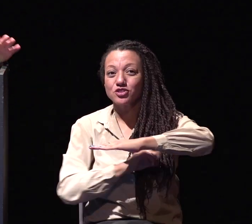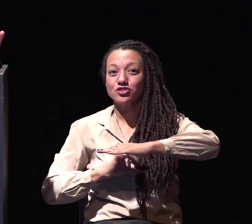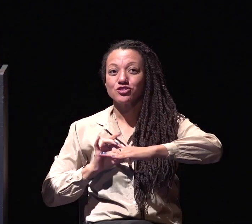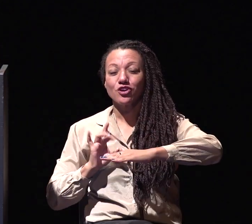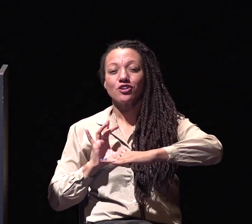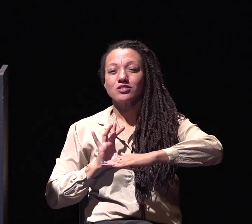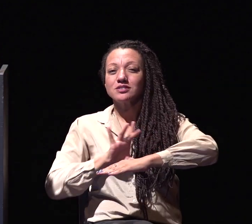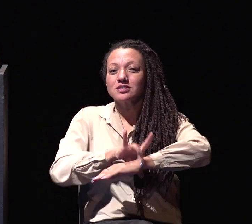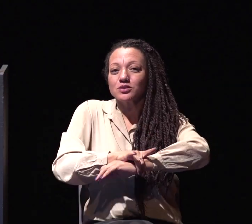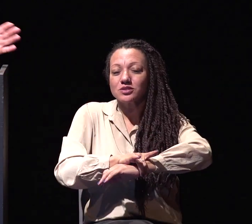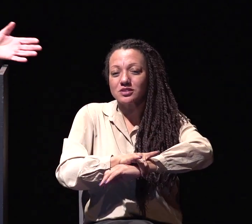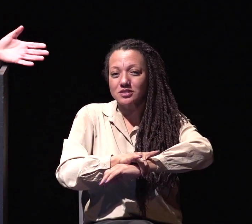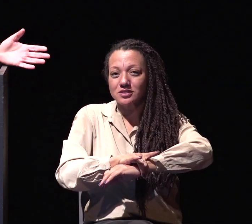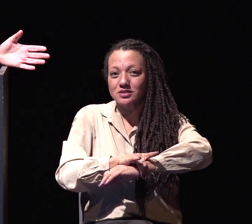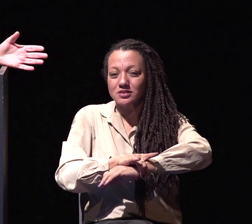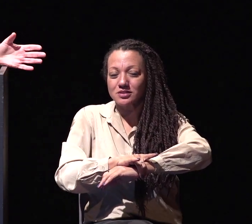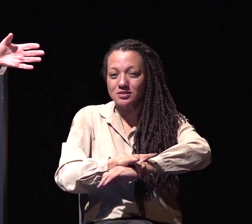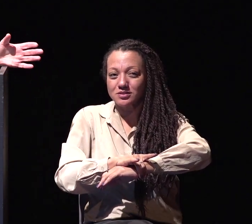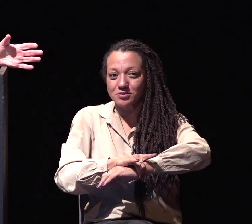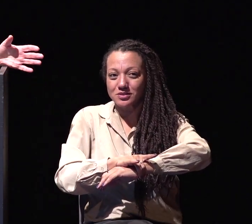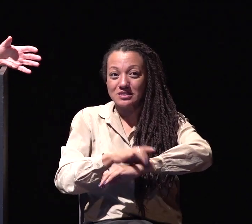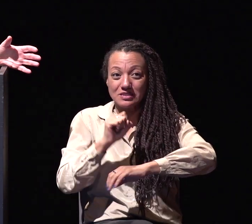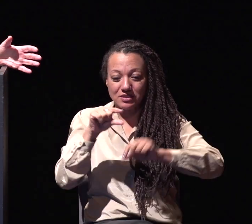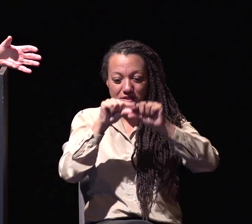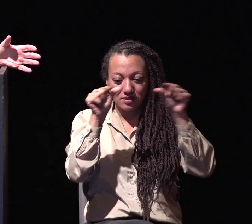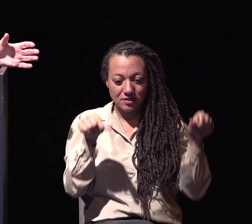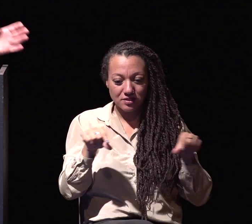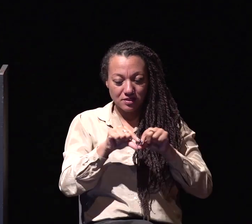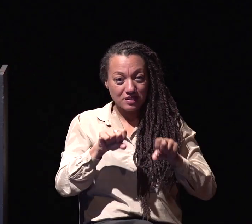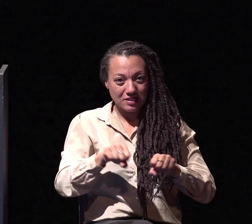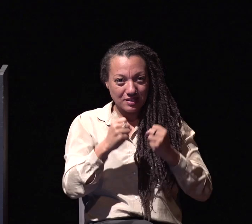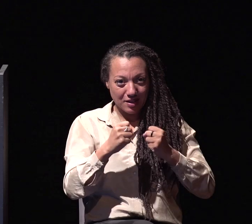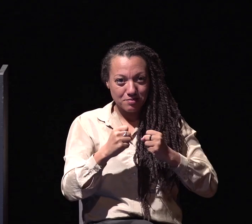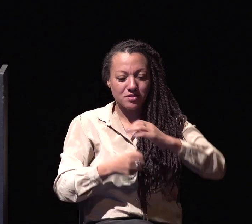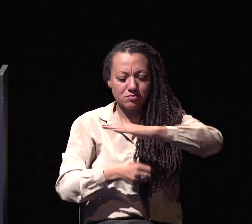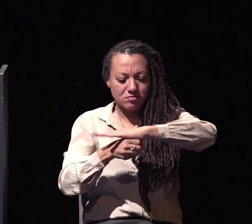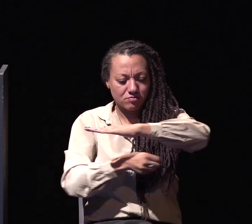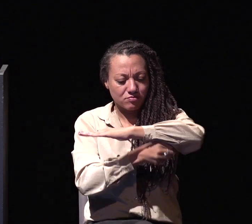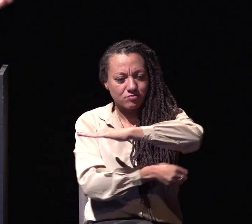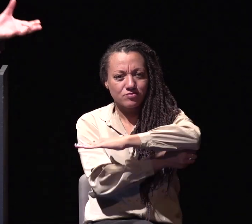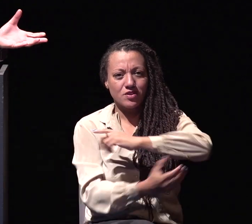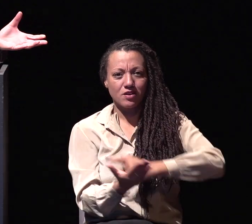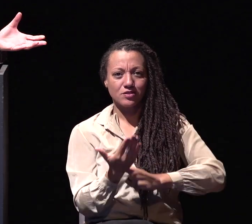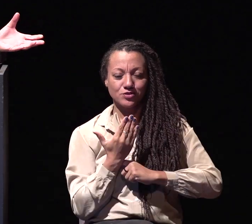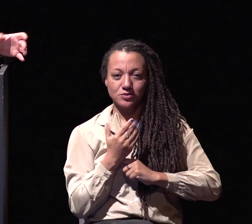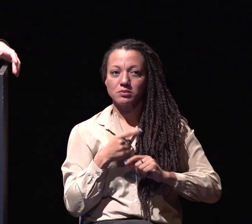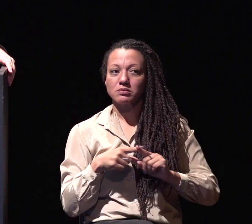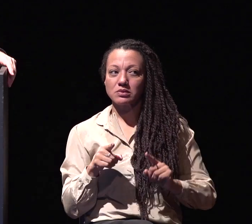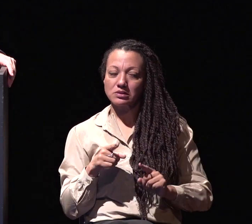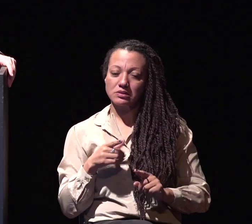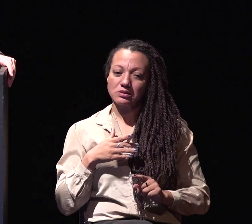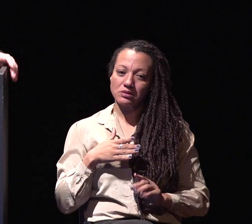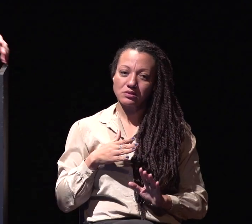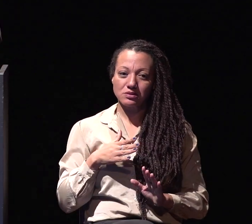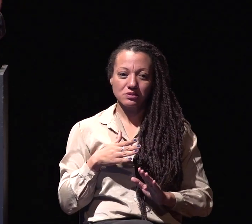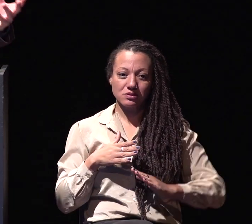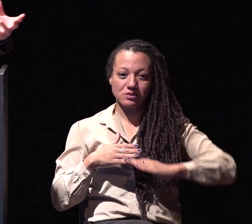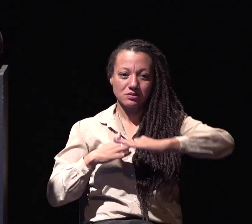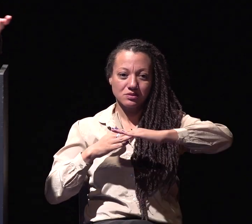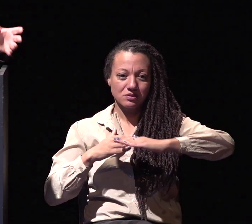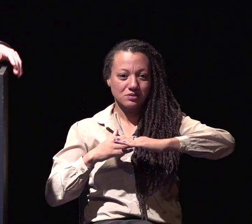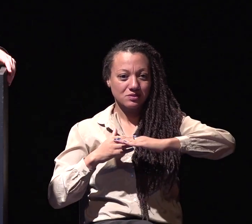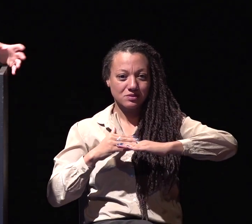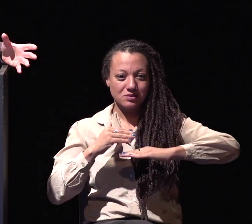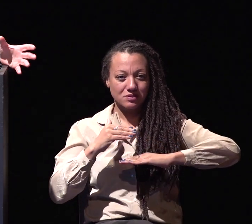deu uma parte de calma, mas ainda não dava para dormir, né? Porque a gente não sabia, inclusive, como que esses castilhos